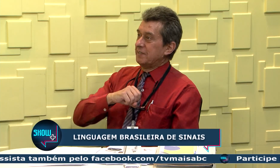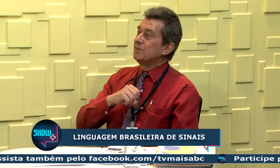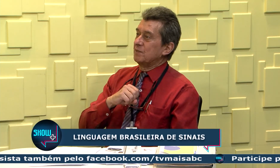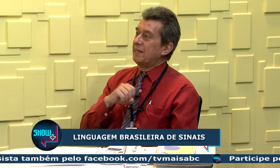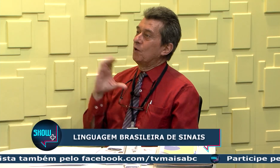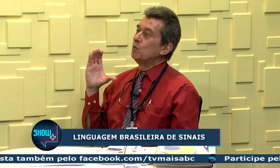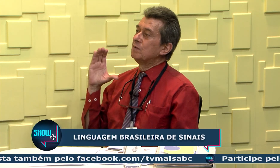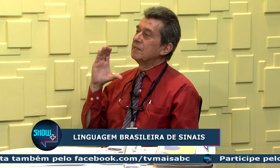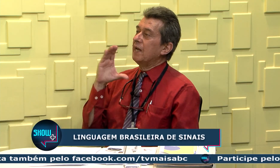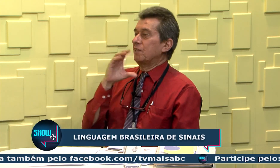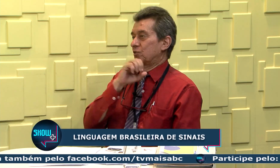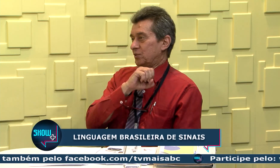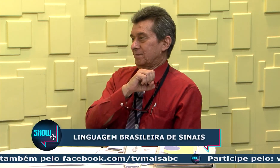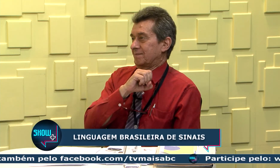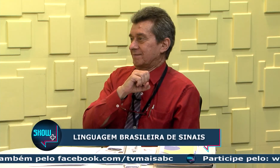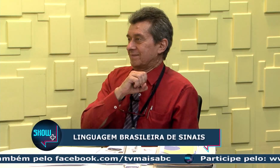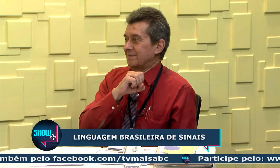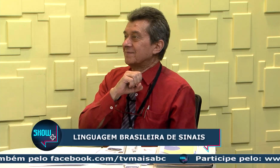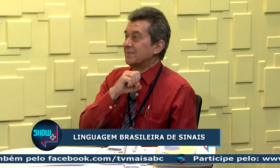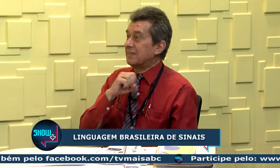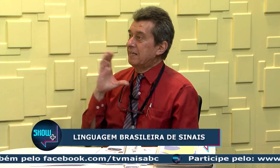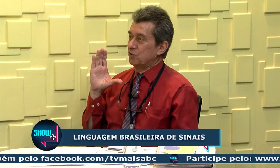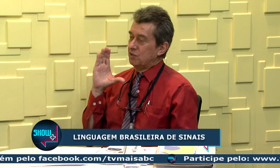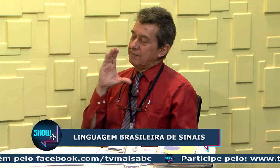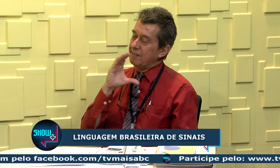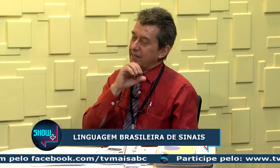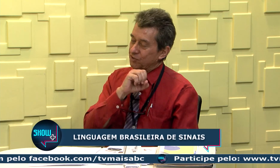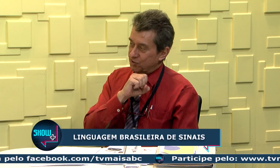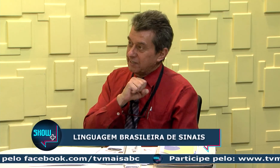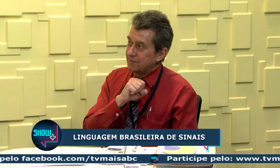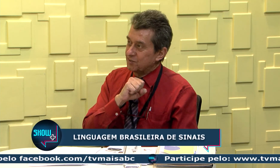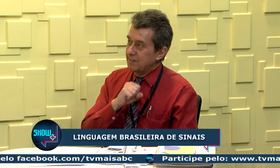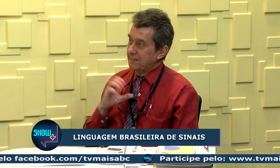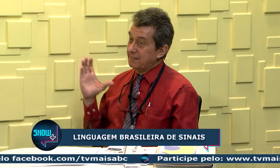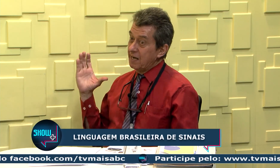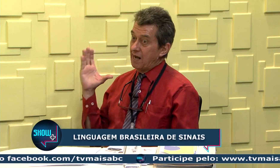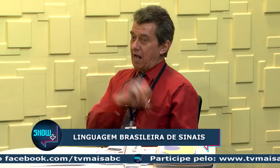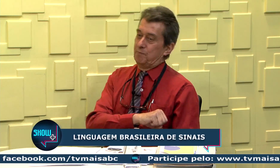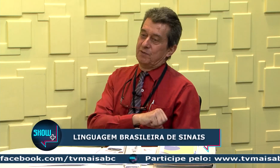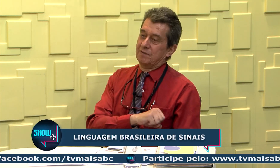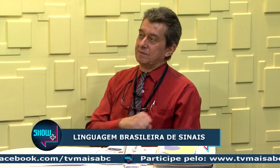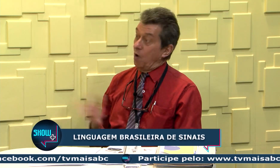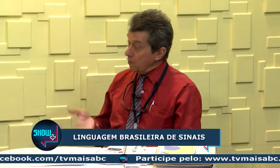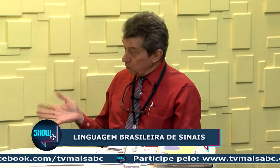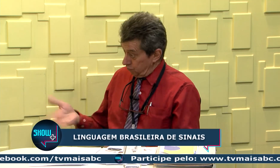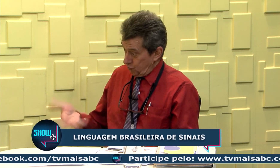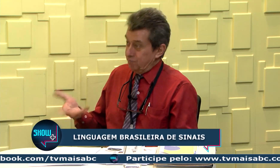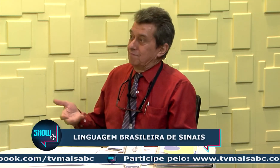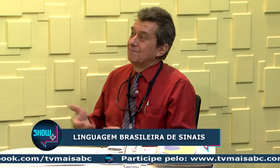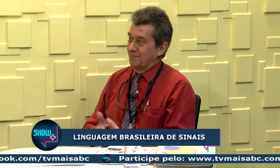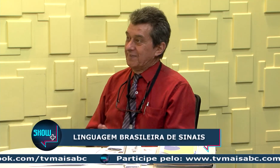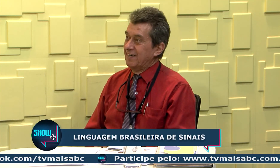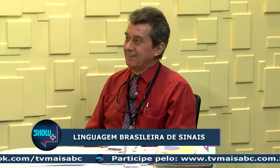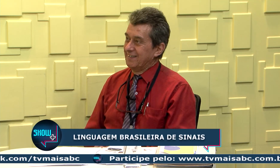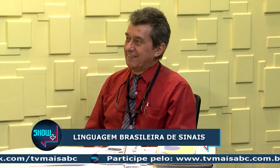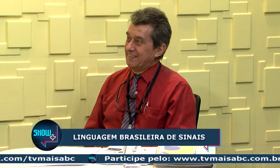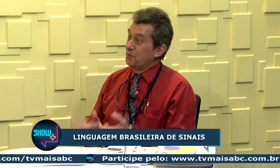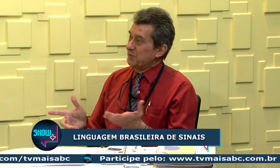isso nem ou quente ou quente quente quente já que é rápida uma